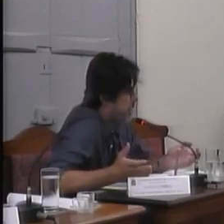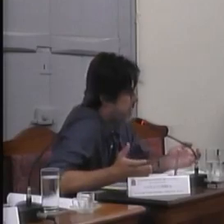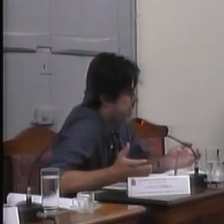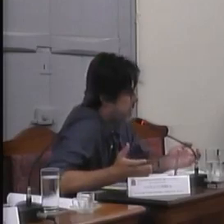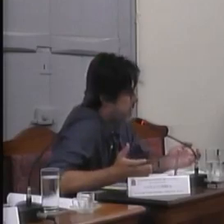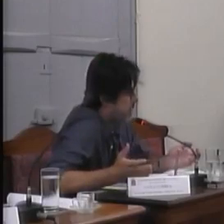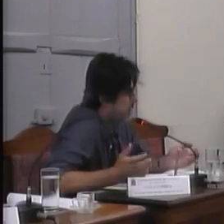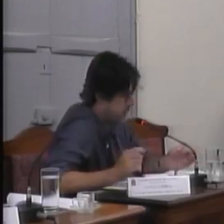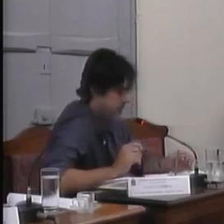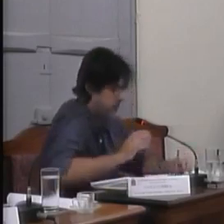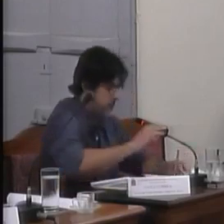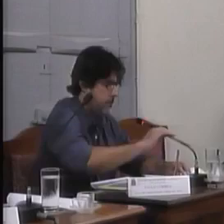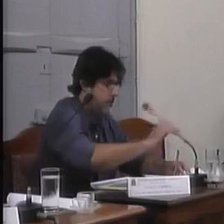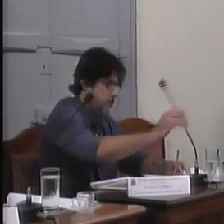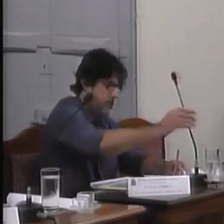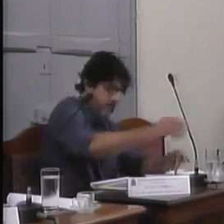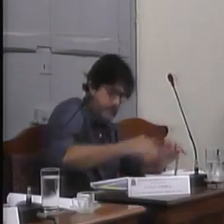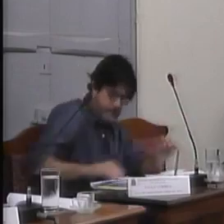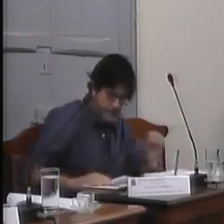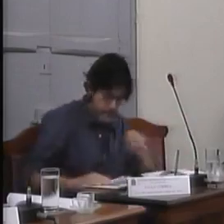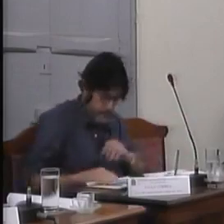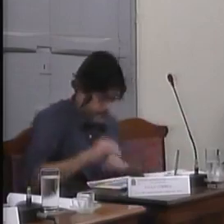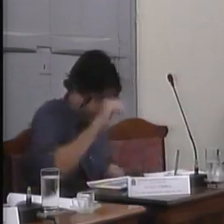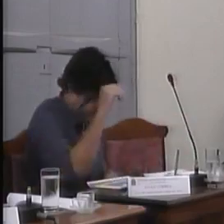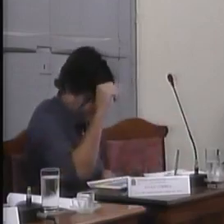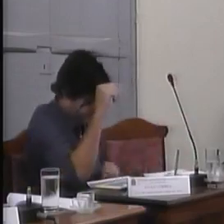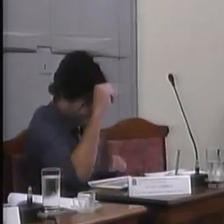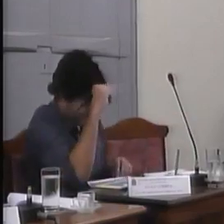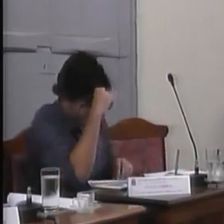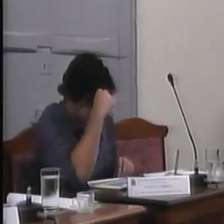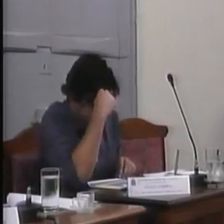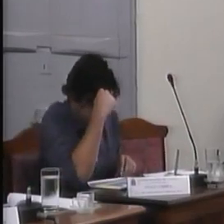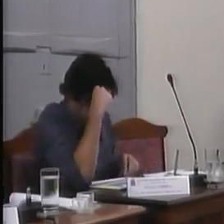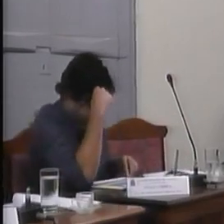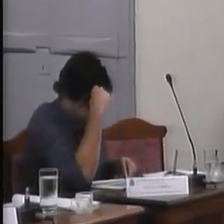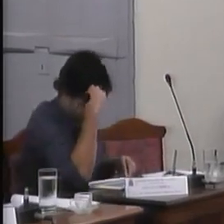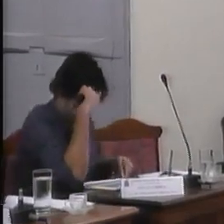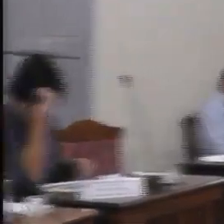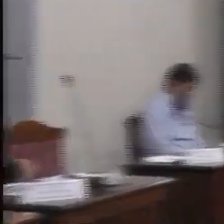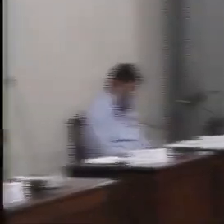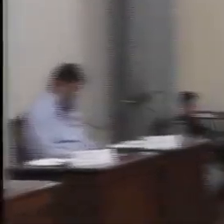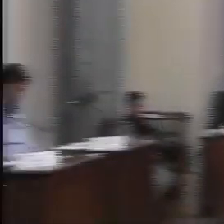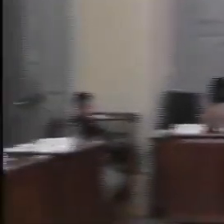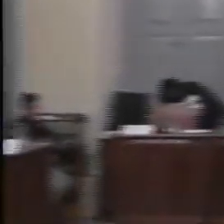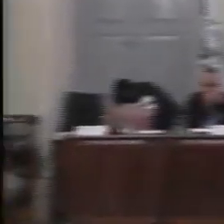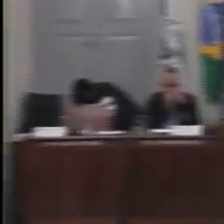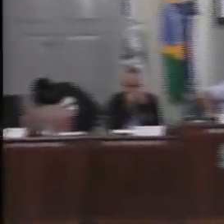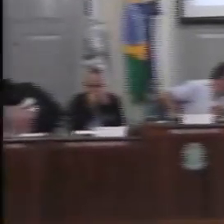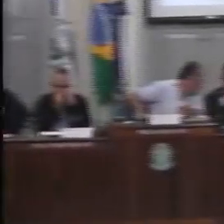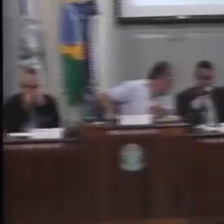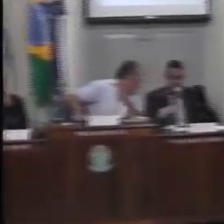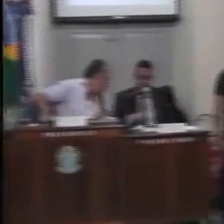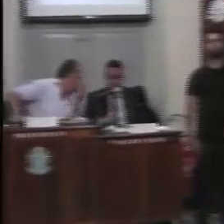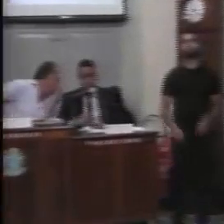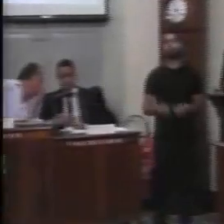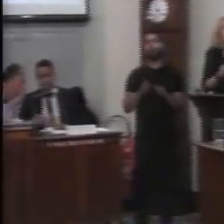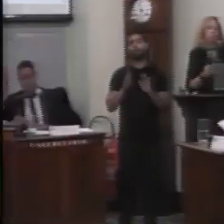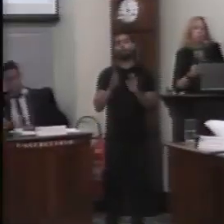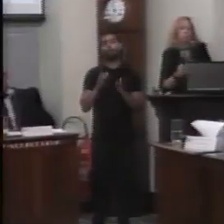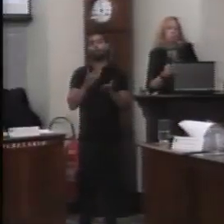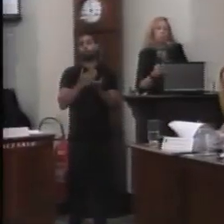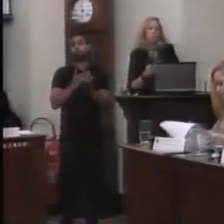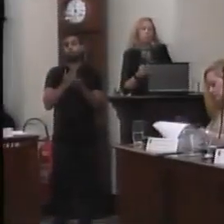carimbadas, né? Sim, sim. Por último, É o seguinte, a gente já está iniciando o mês de